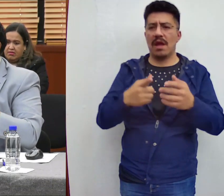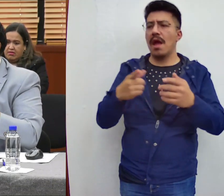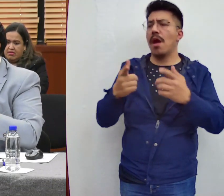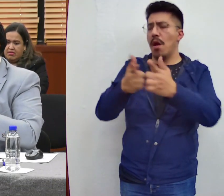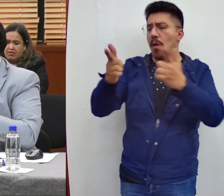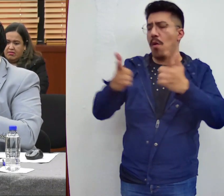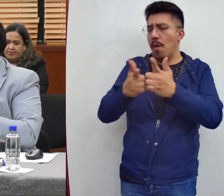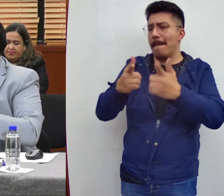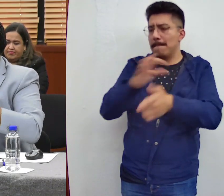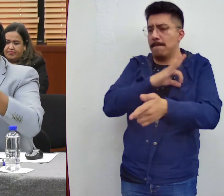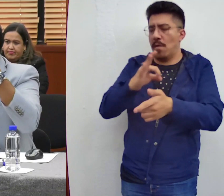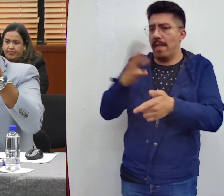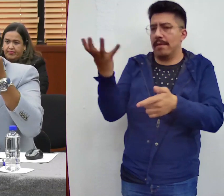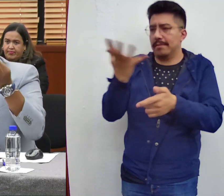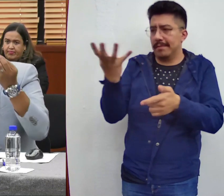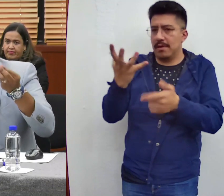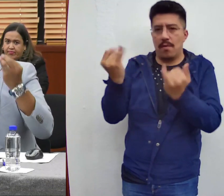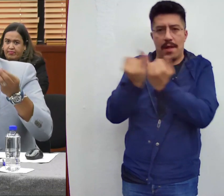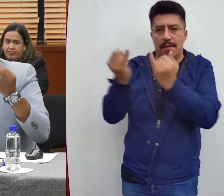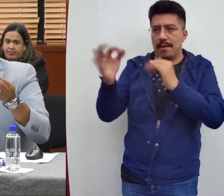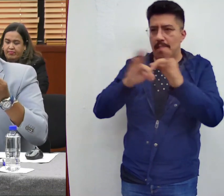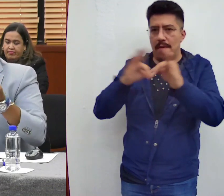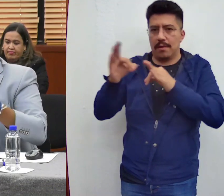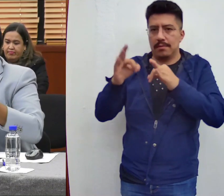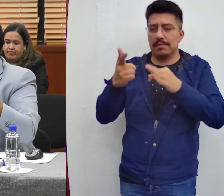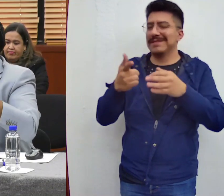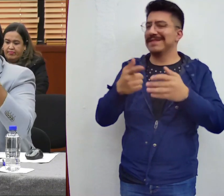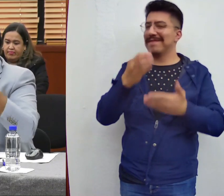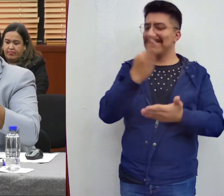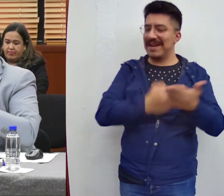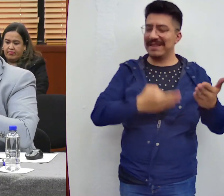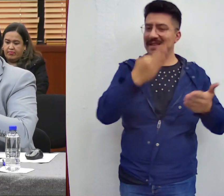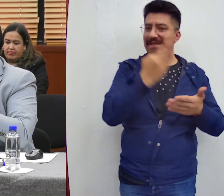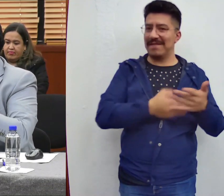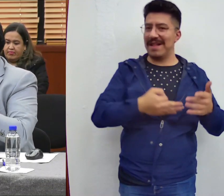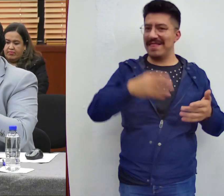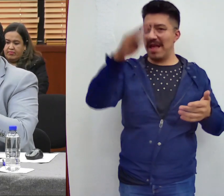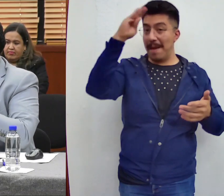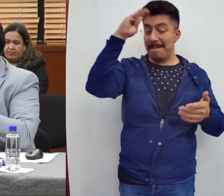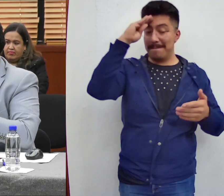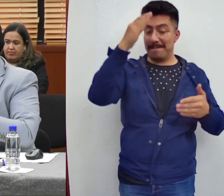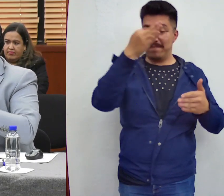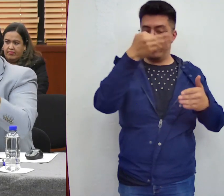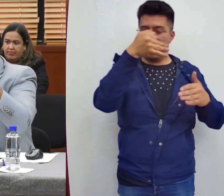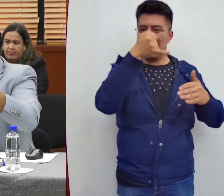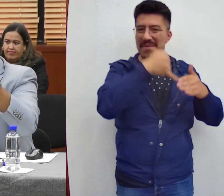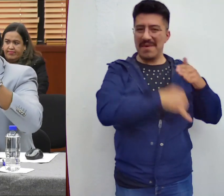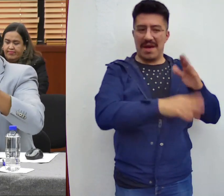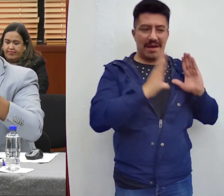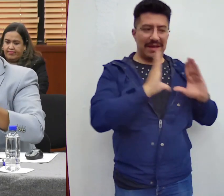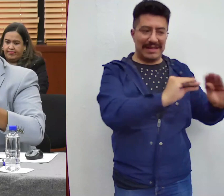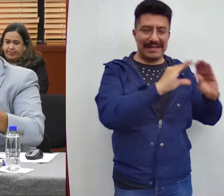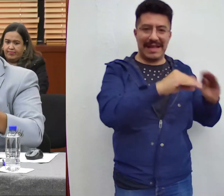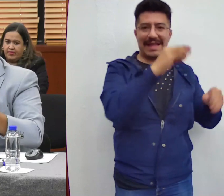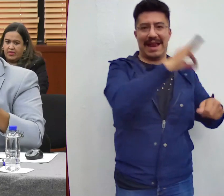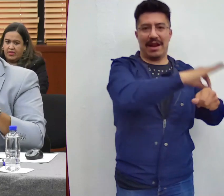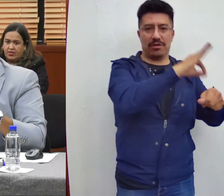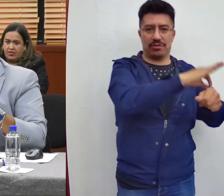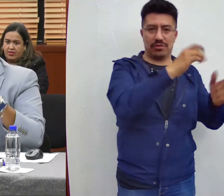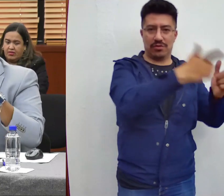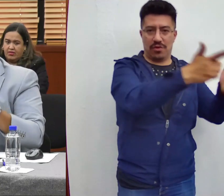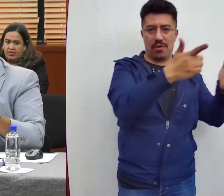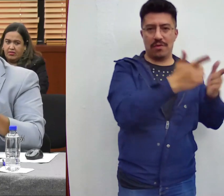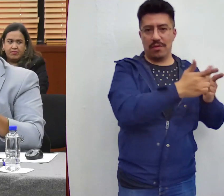grupos de población. Entonces, esa falta de toma de conciencia, en particular con el personal médico, creo que es algo que debemos de poner